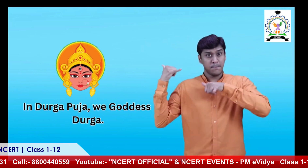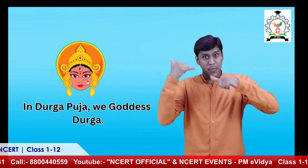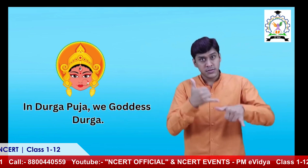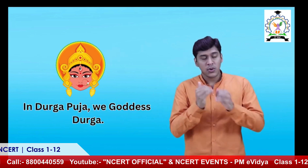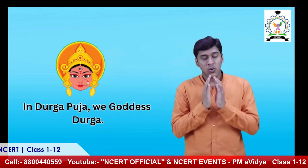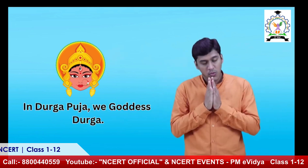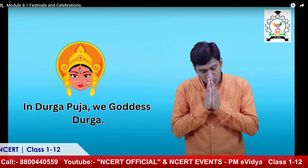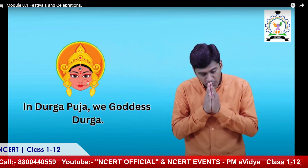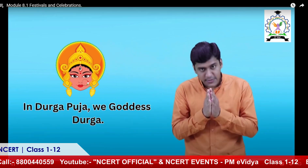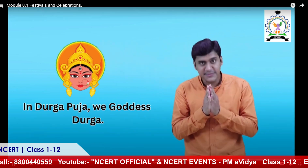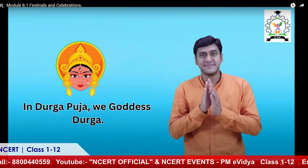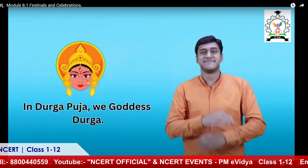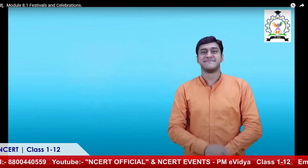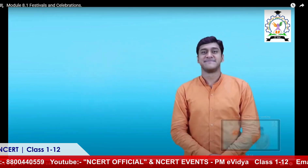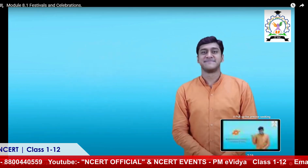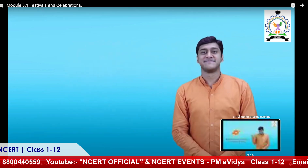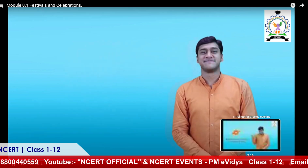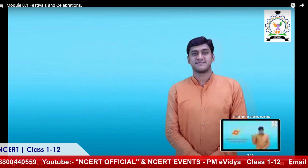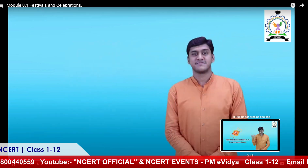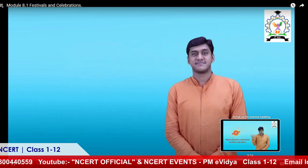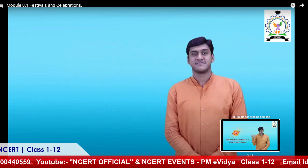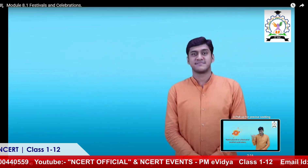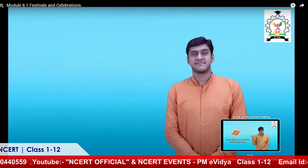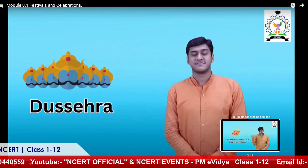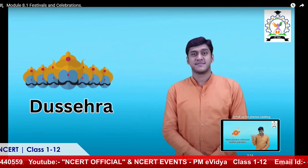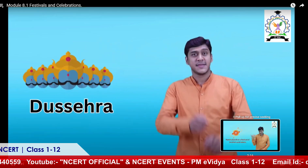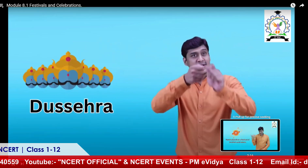हम सभी दुर्गा की पूजा करते हैं।